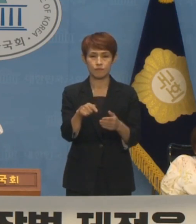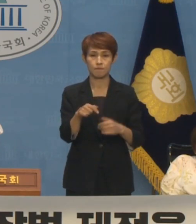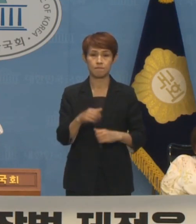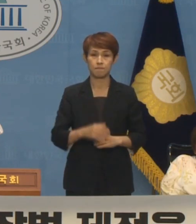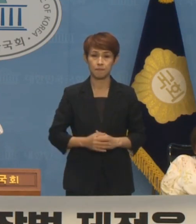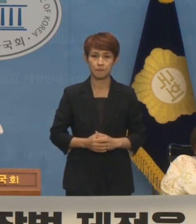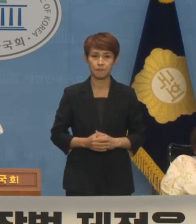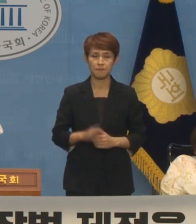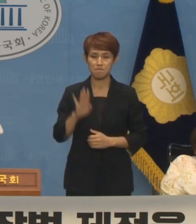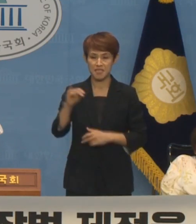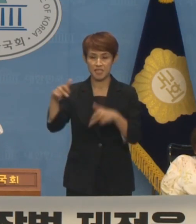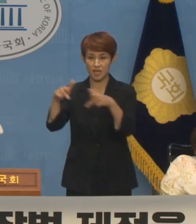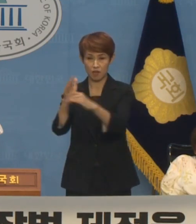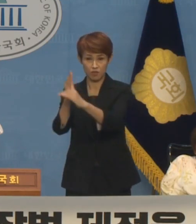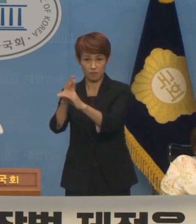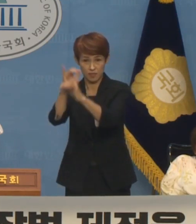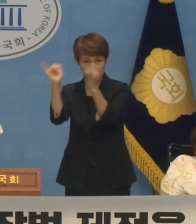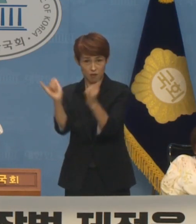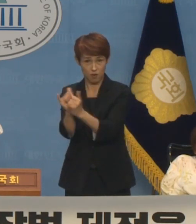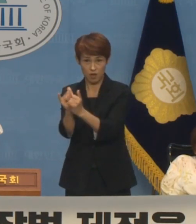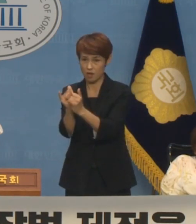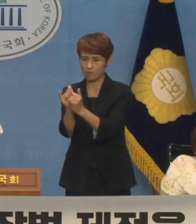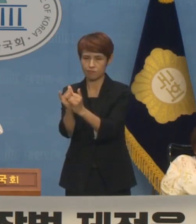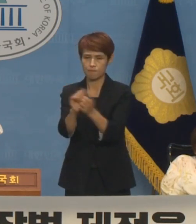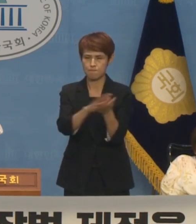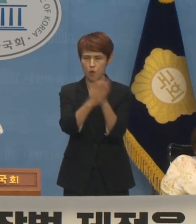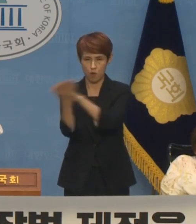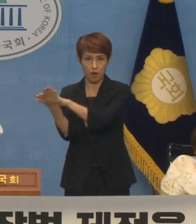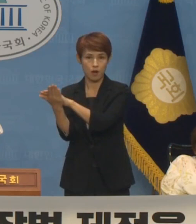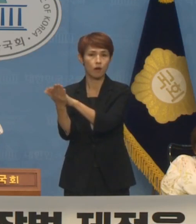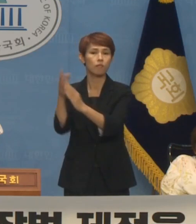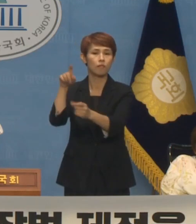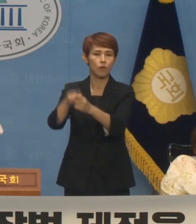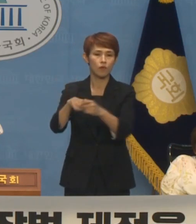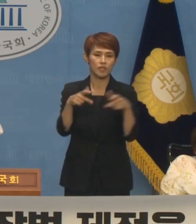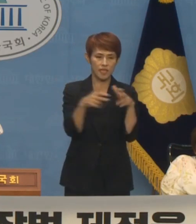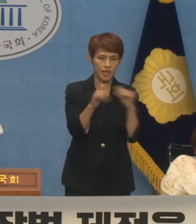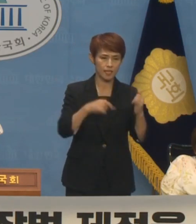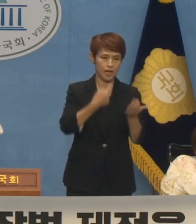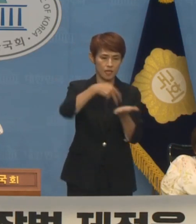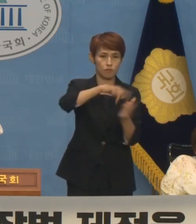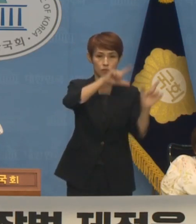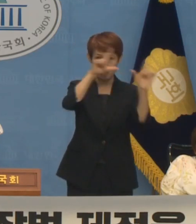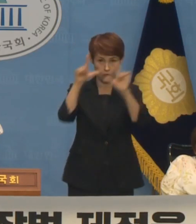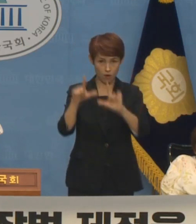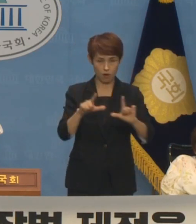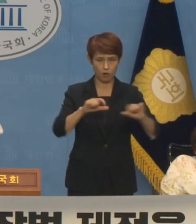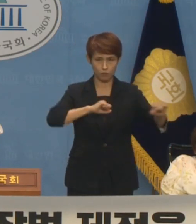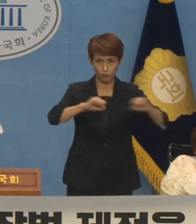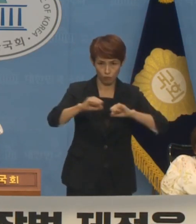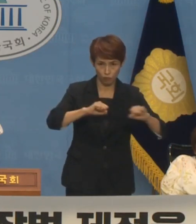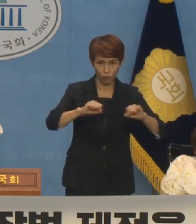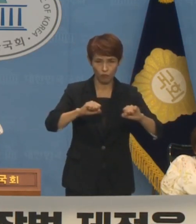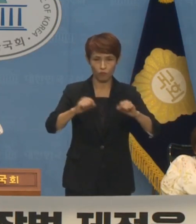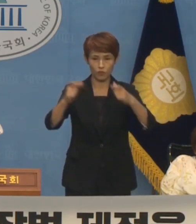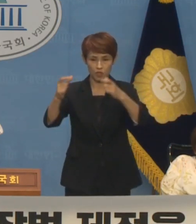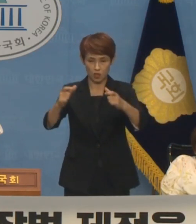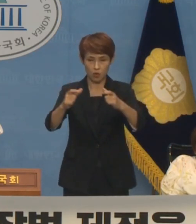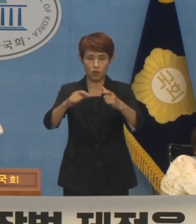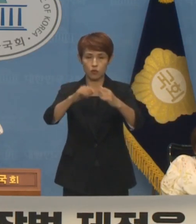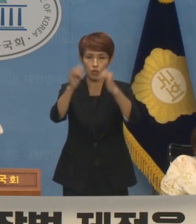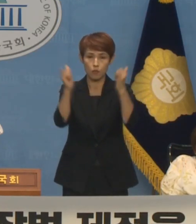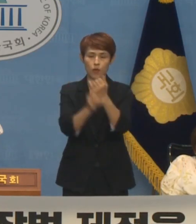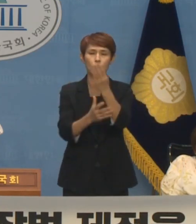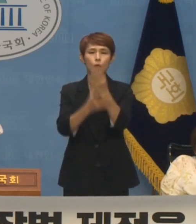법에는 비장애 중심주의 사회를 변화시키기 위한 장애인들의 자립생활 운동과 지역사회 통합,